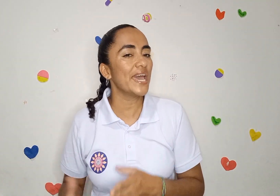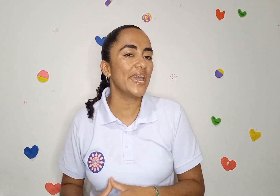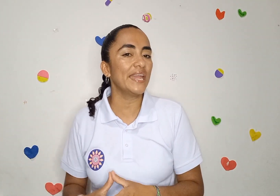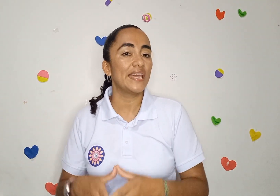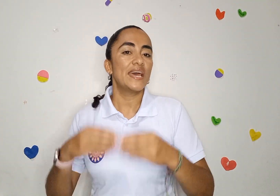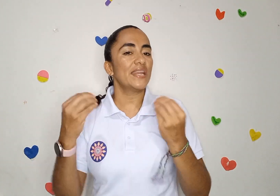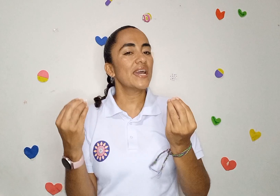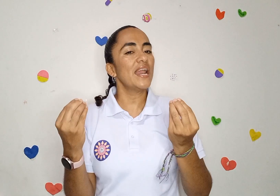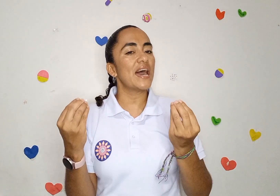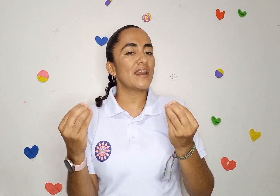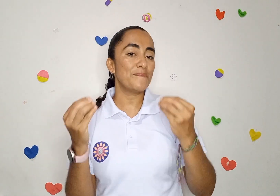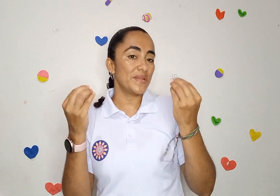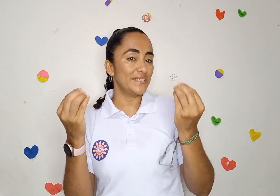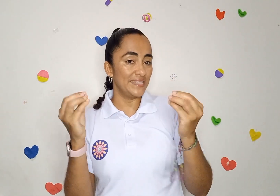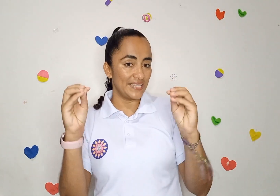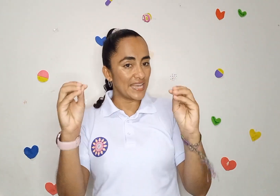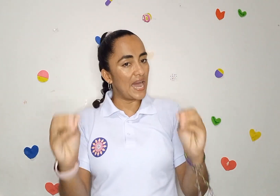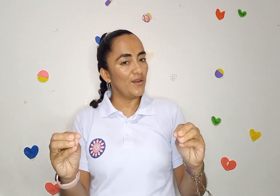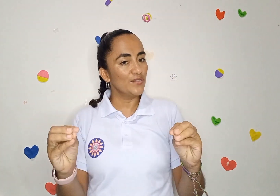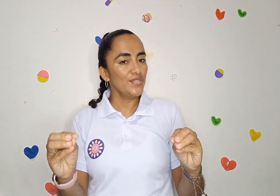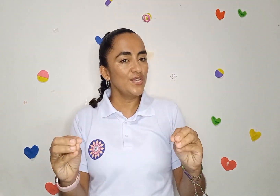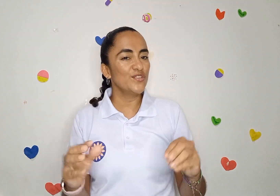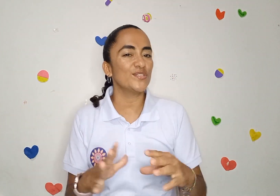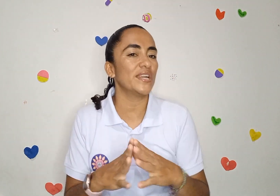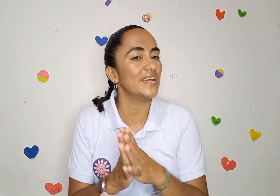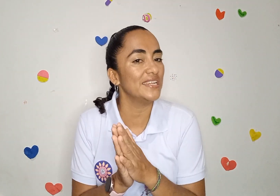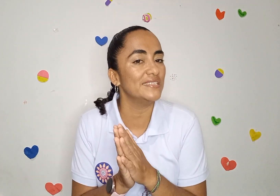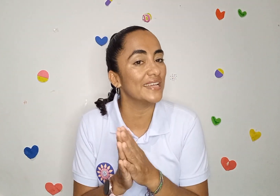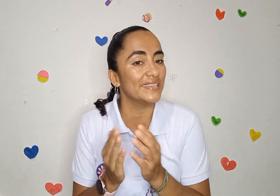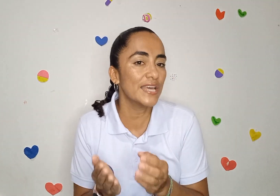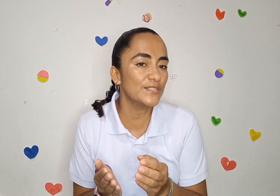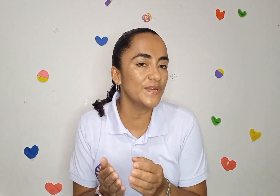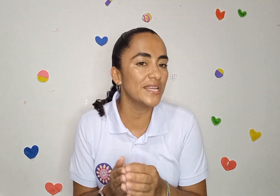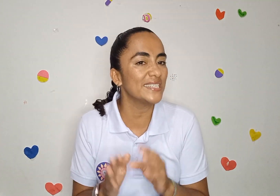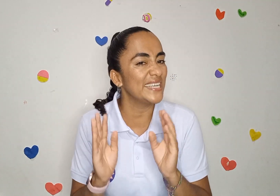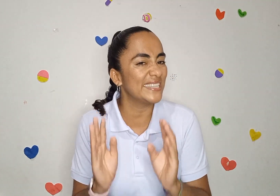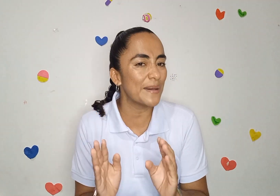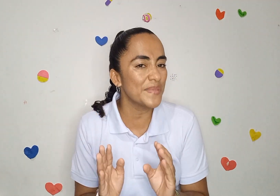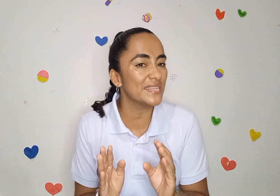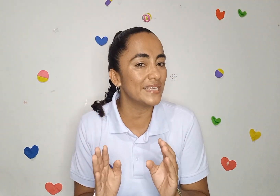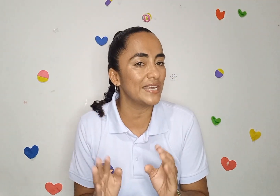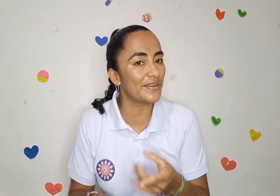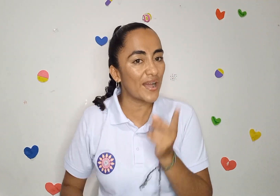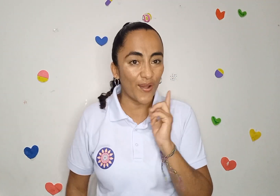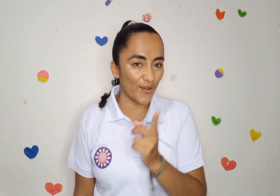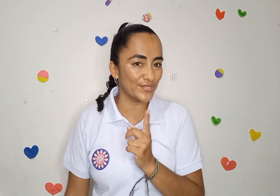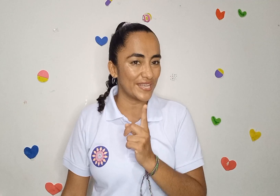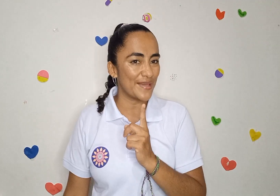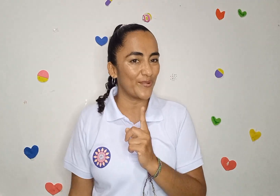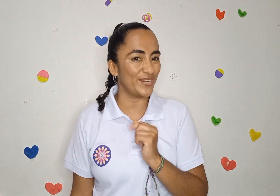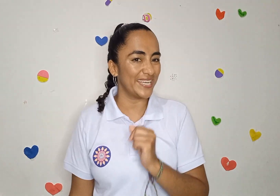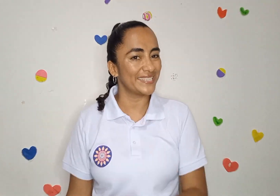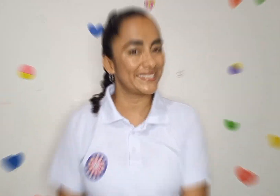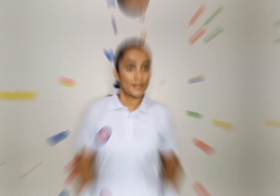en regalarle presentes a los niños, se realizan desfiles y también celebran con ceremonias.